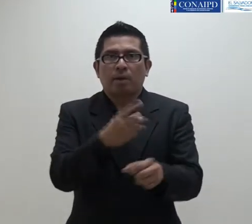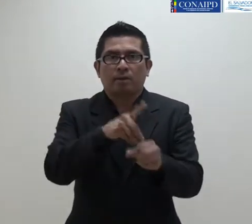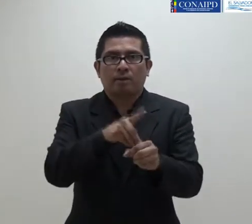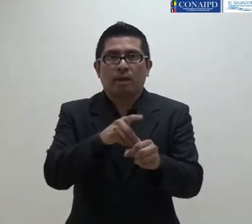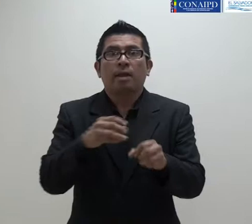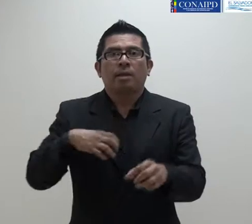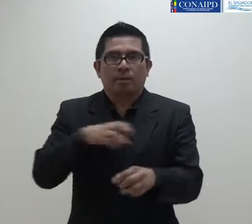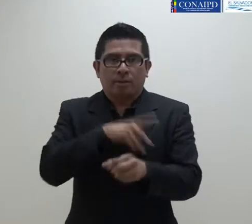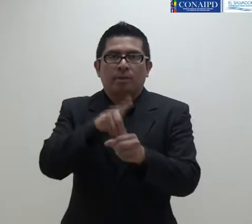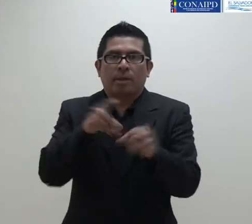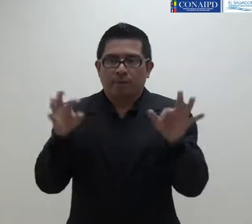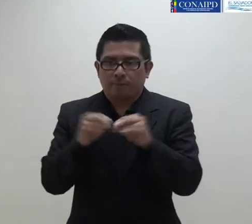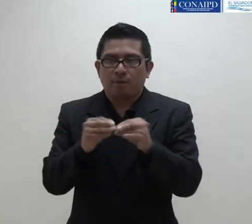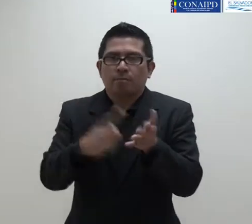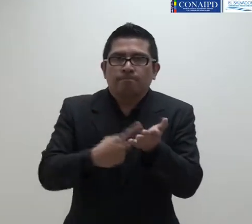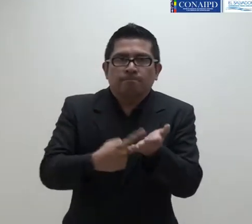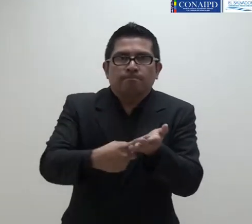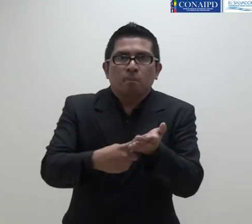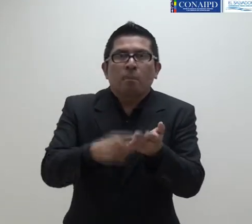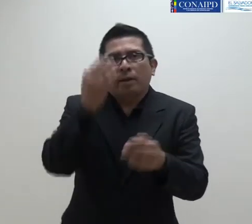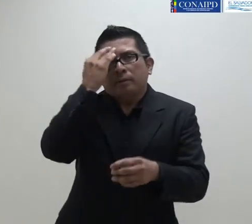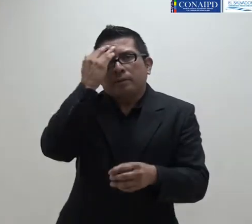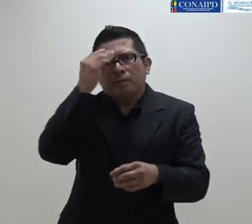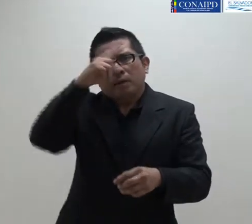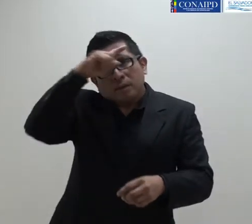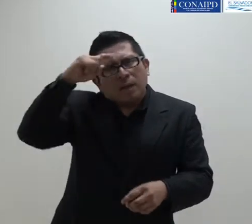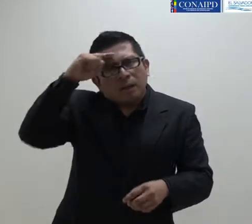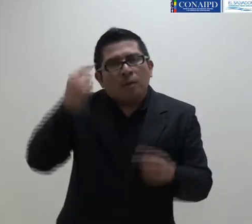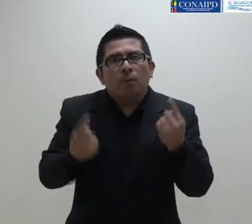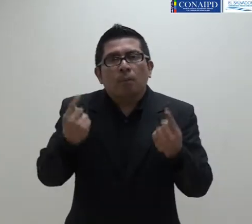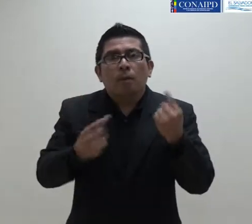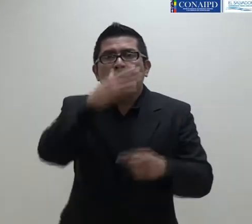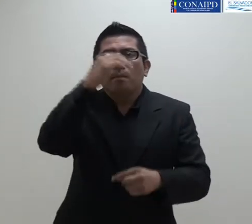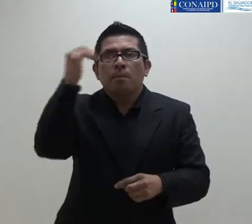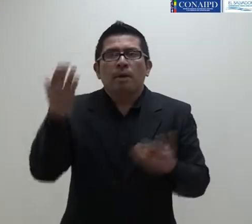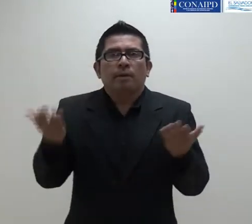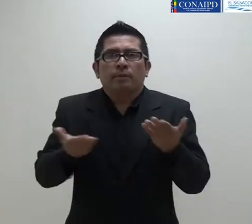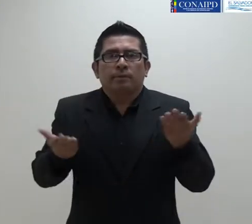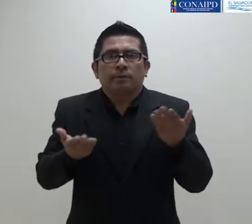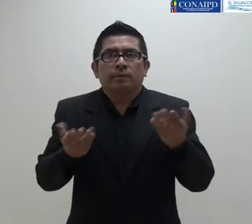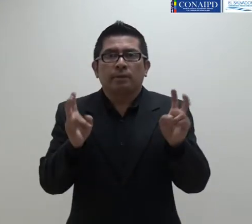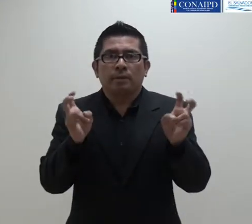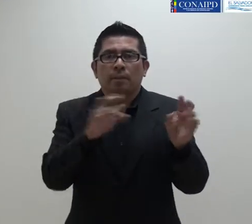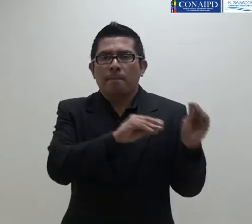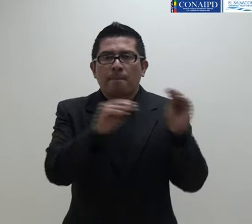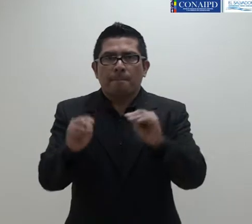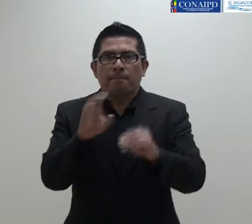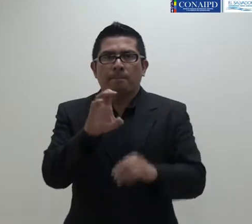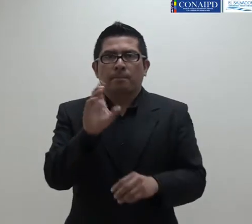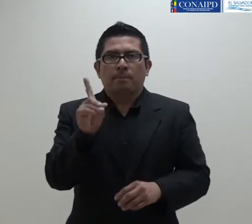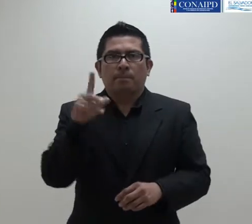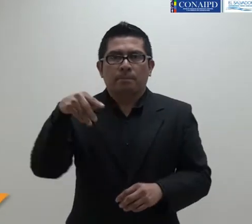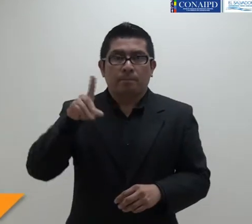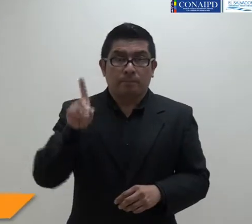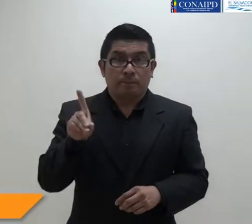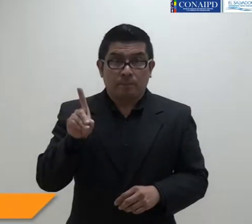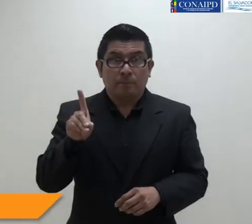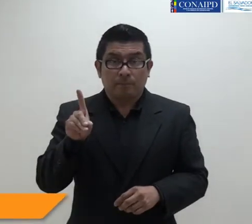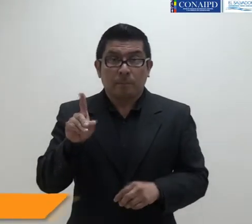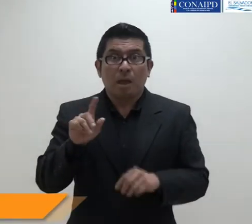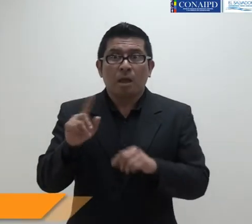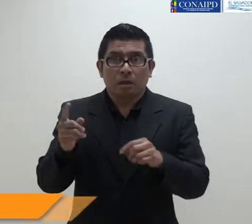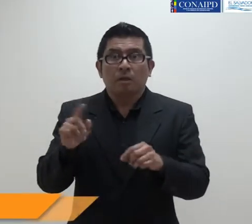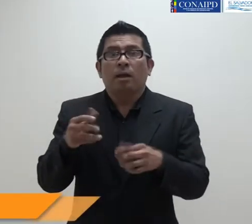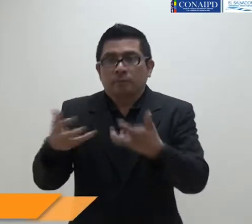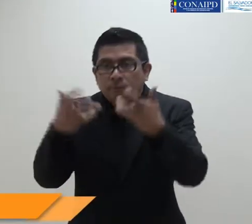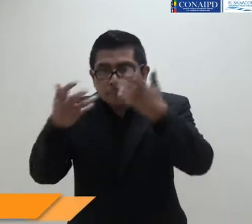el CONAIPD, a fin de conocer de primera mano las acciones que como país se desarrollan en torno a la aplicación de la Convención sobre los Derechos de las Personas